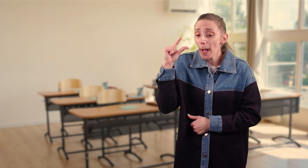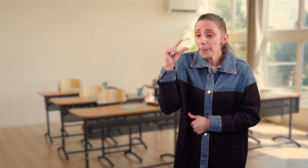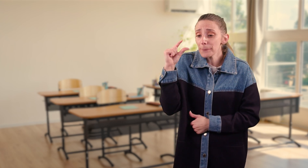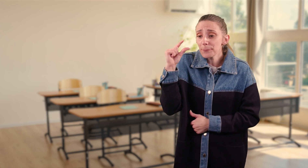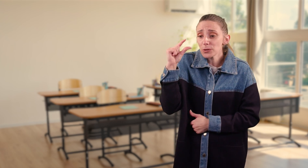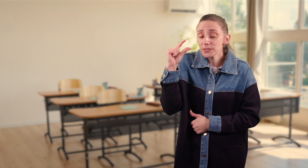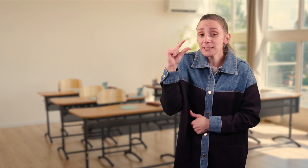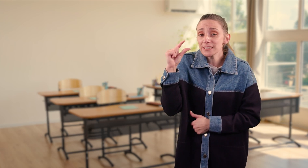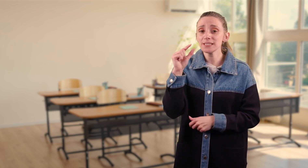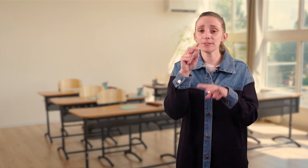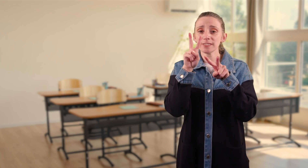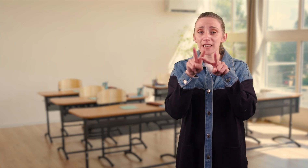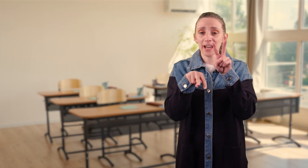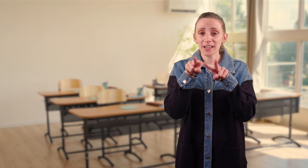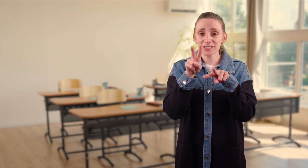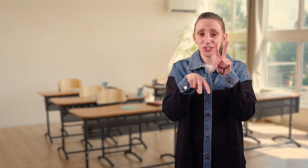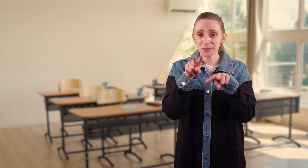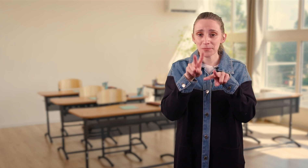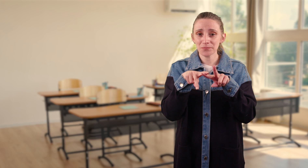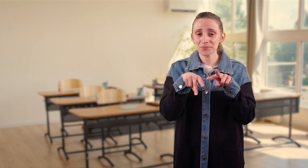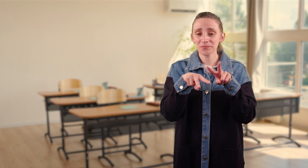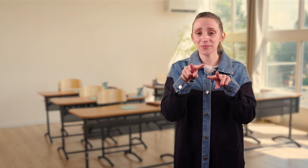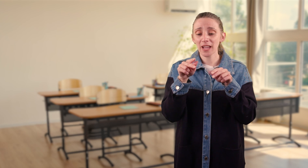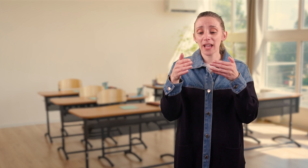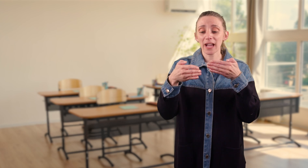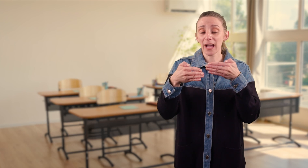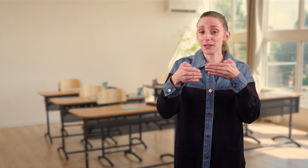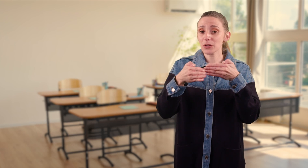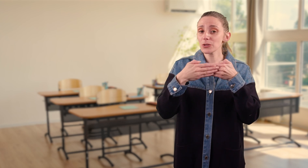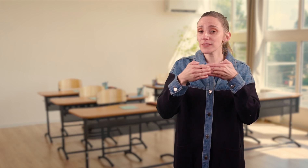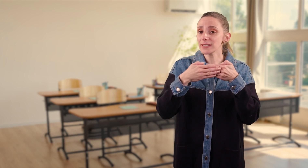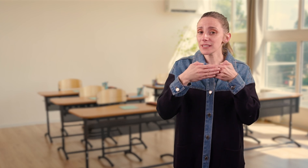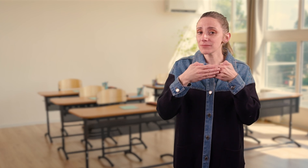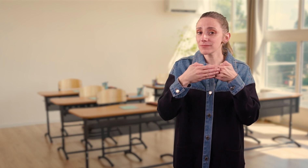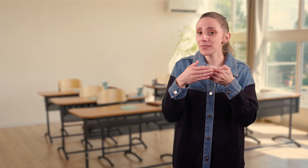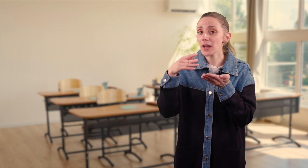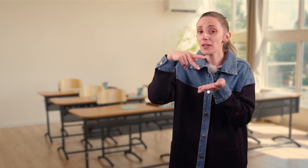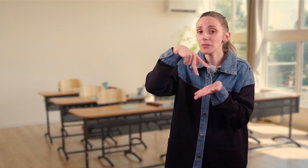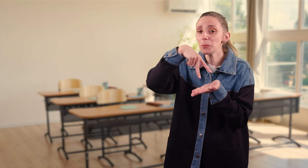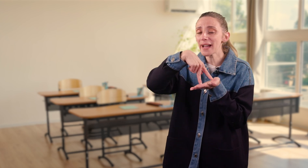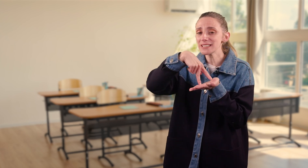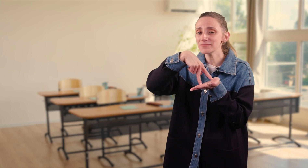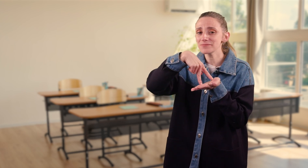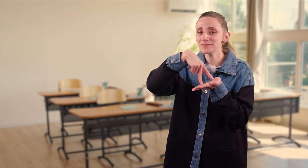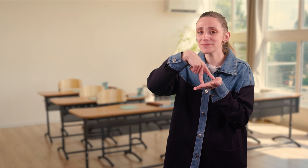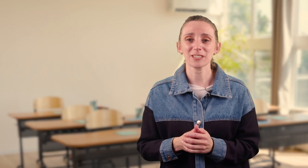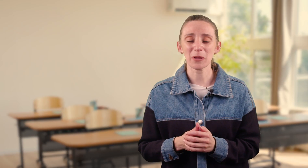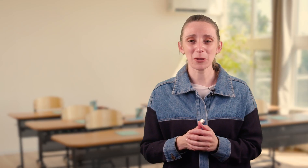un petit village à côté de Paris. J'espère que